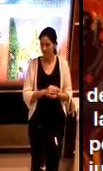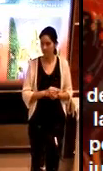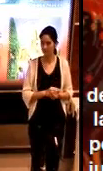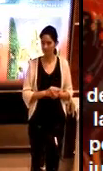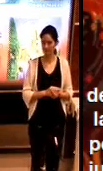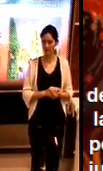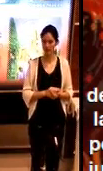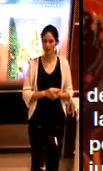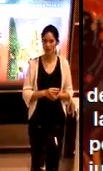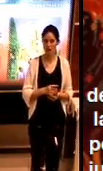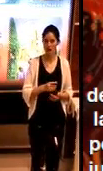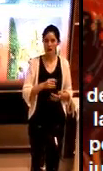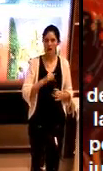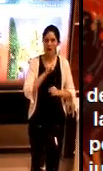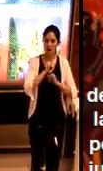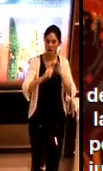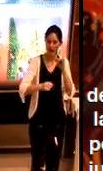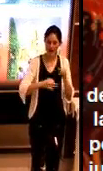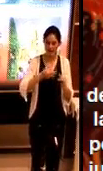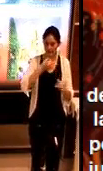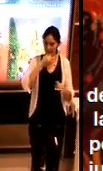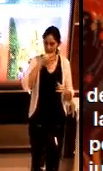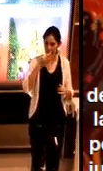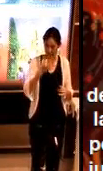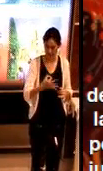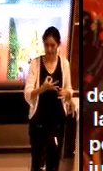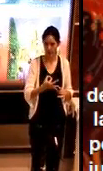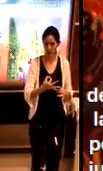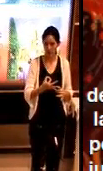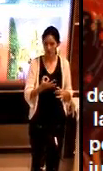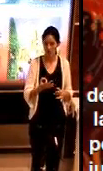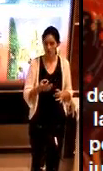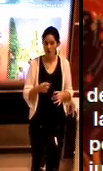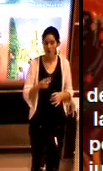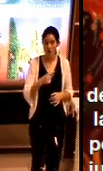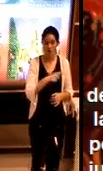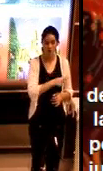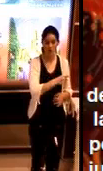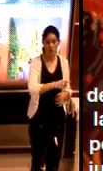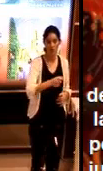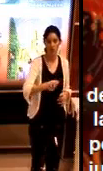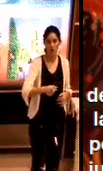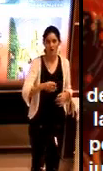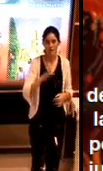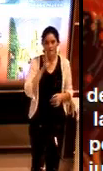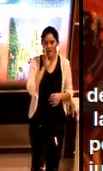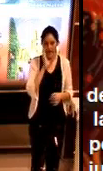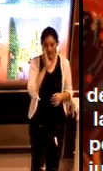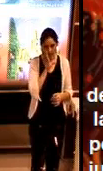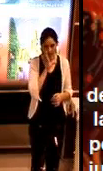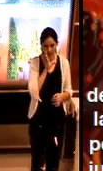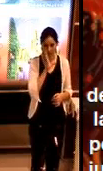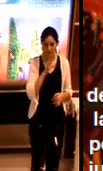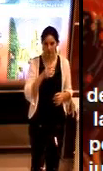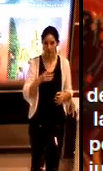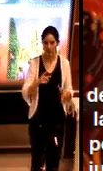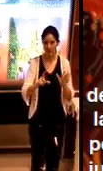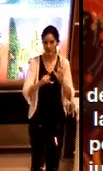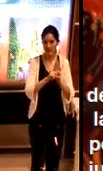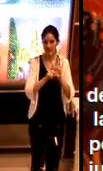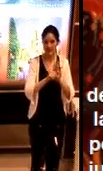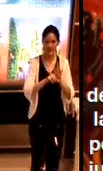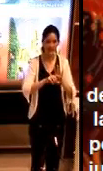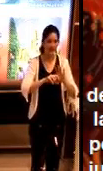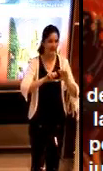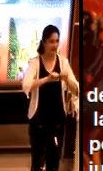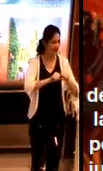si pecaremos, porque si transgredimos la ley, hermanos, Santiago dice, si tú transgredes la ley en cualquier punto, te